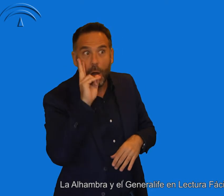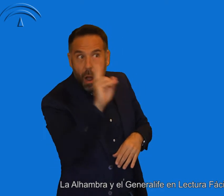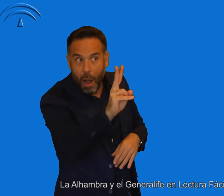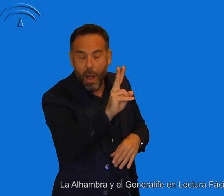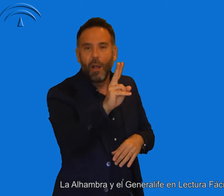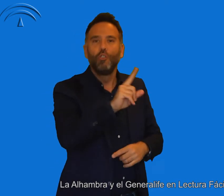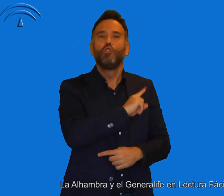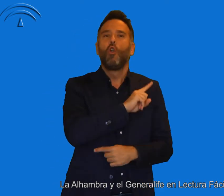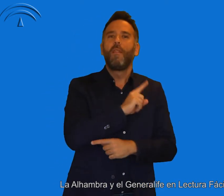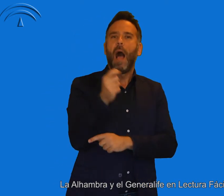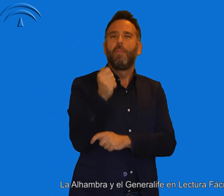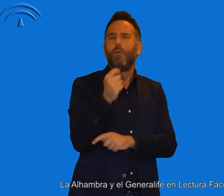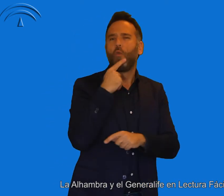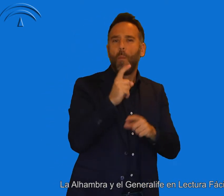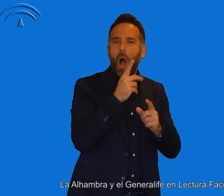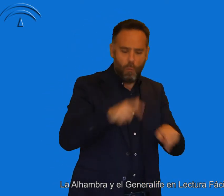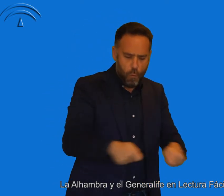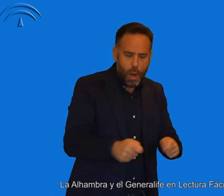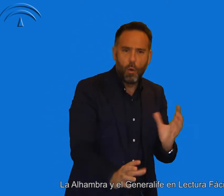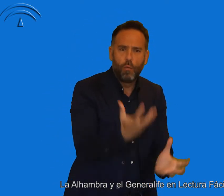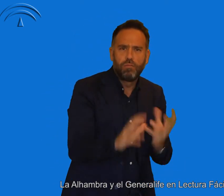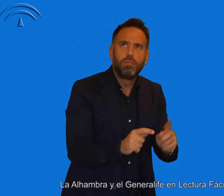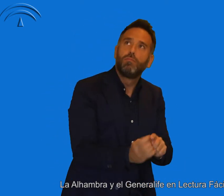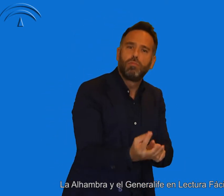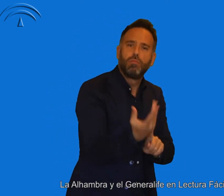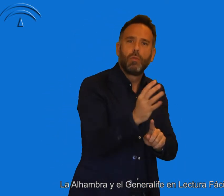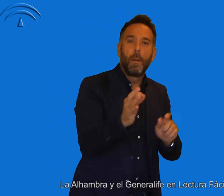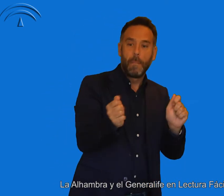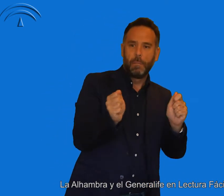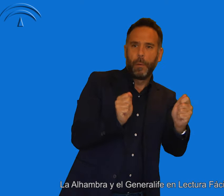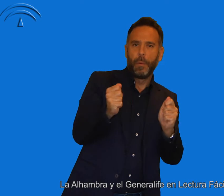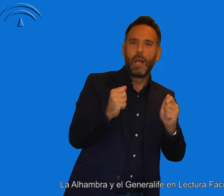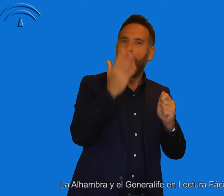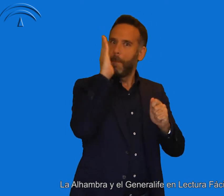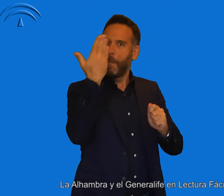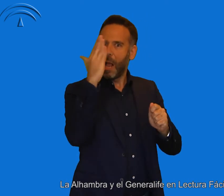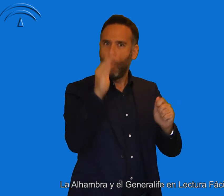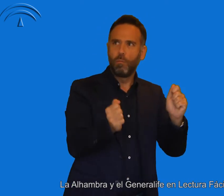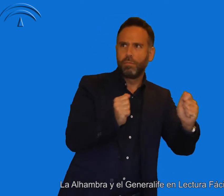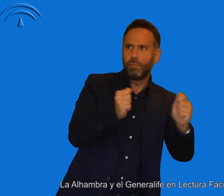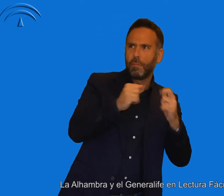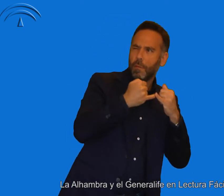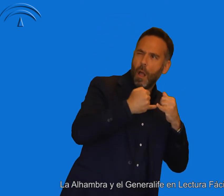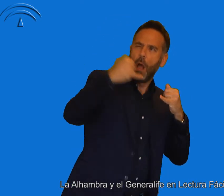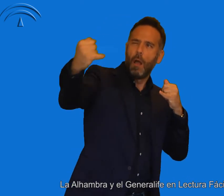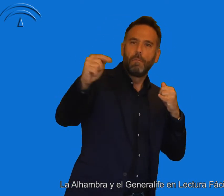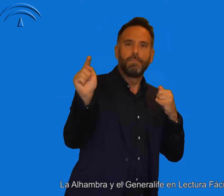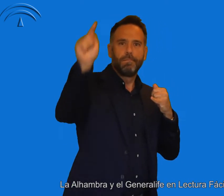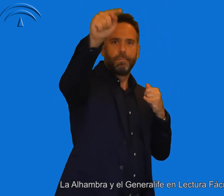territorio. Cuando había peligro en un lugar, los soldados hacían señales de humo y señales luminosas con espejos a las